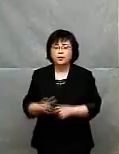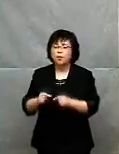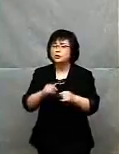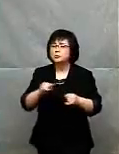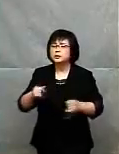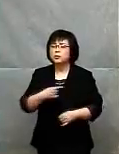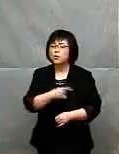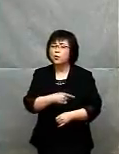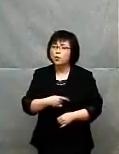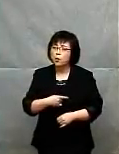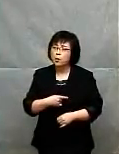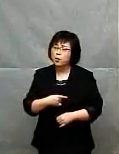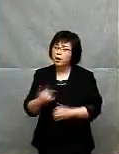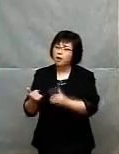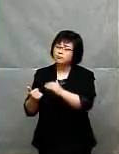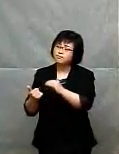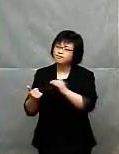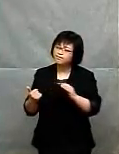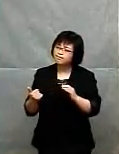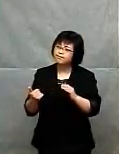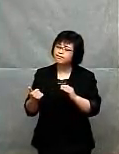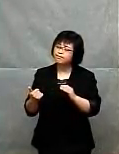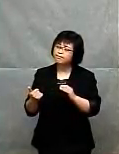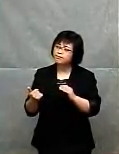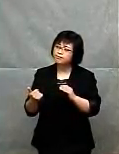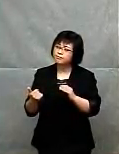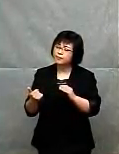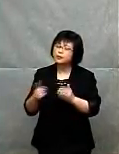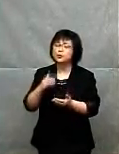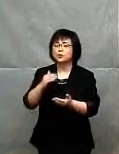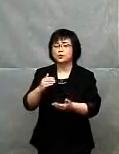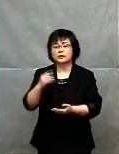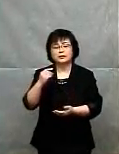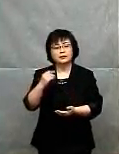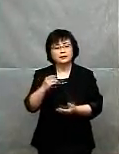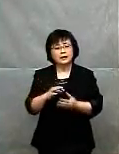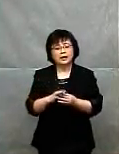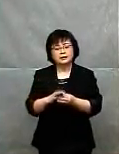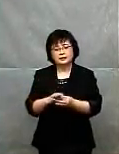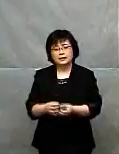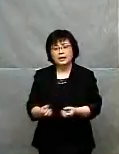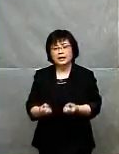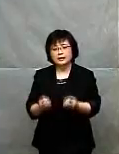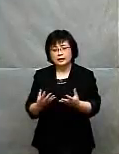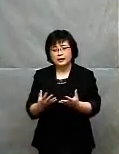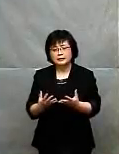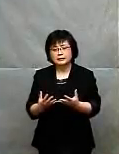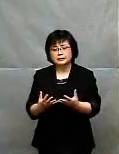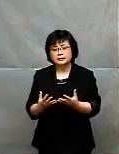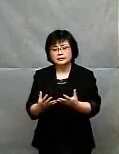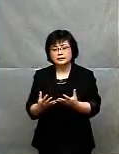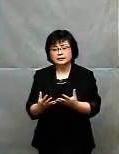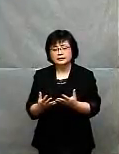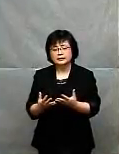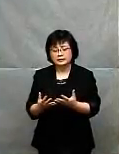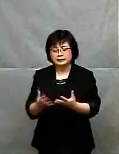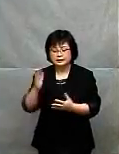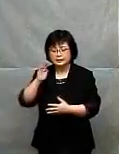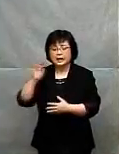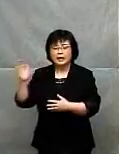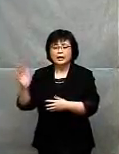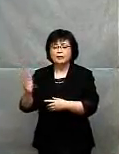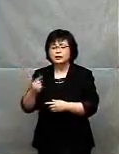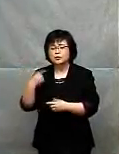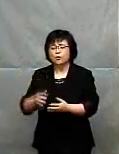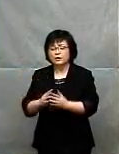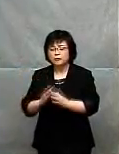の心が、ね、支持が少し離れていると、政権からということに関して、この新しい誕生した内閣、今の昨日改